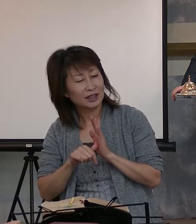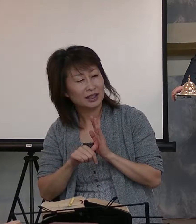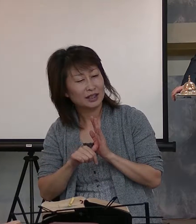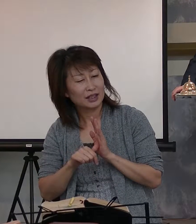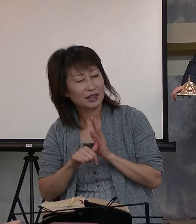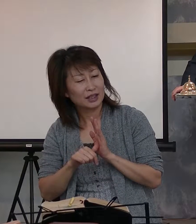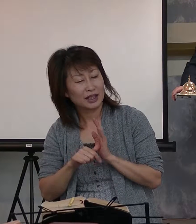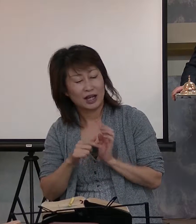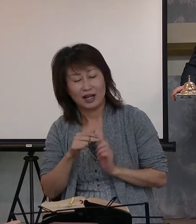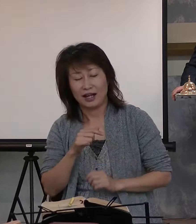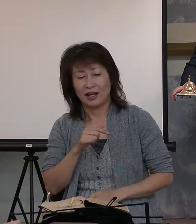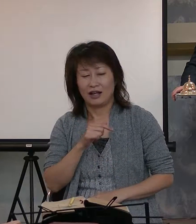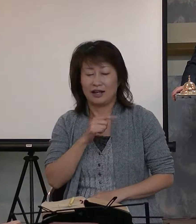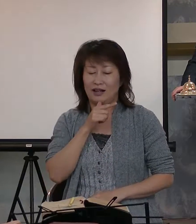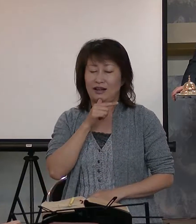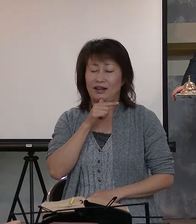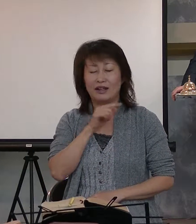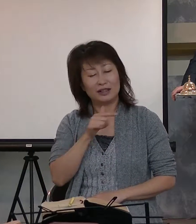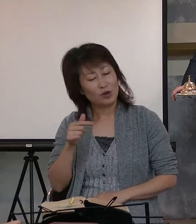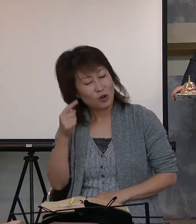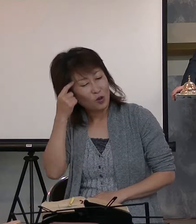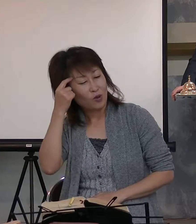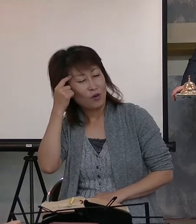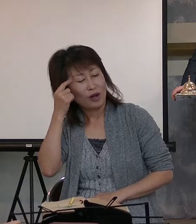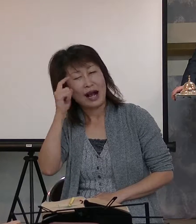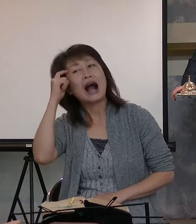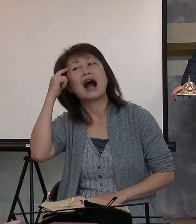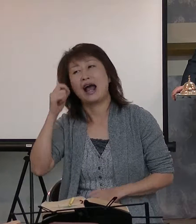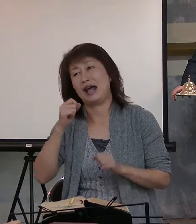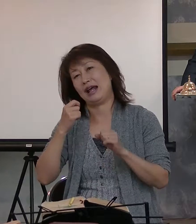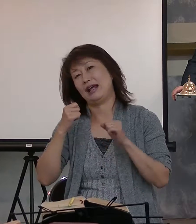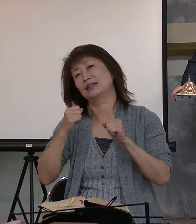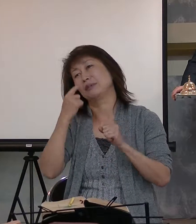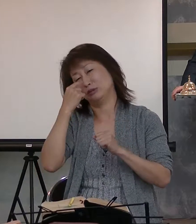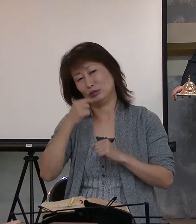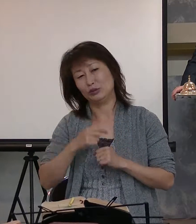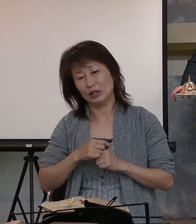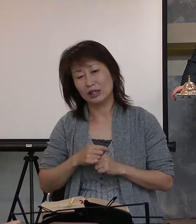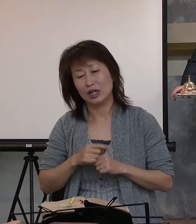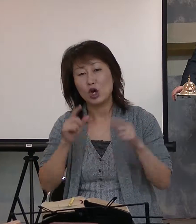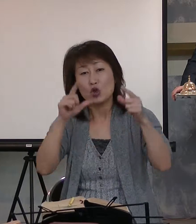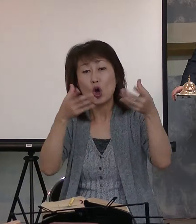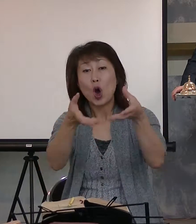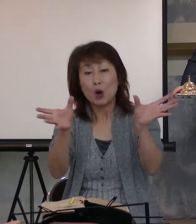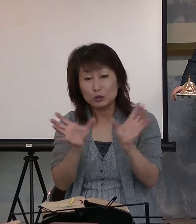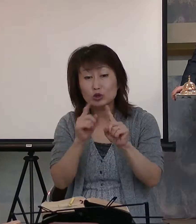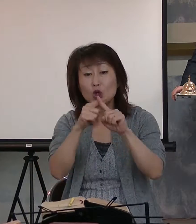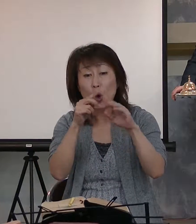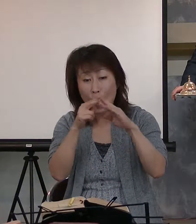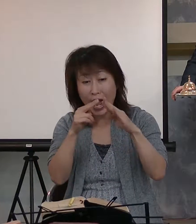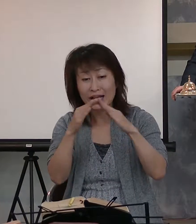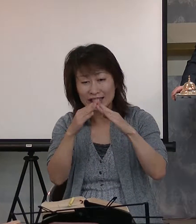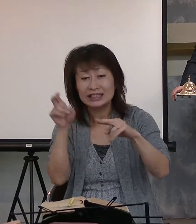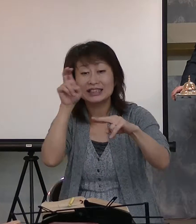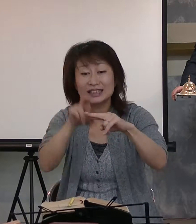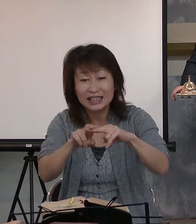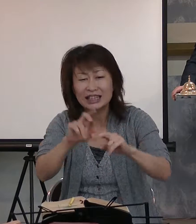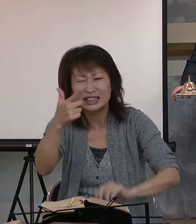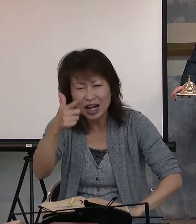いろんなことを考えさせられております。同業界に来たんじゃなくて神の家に来